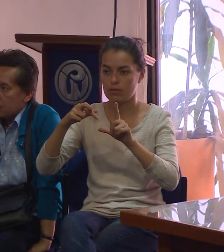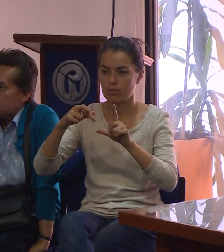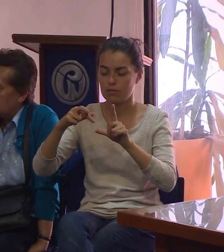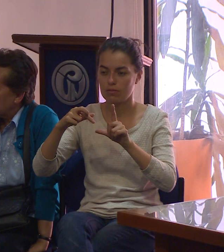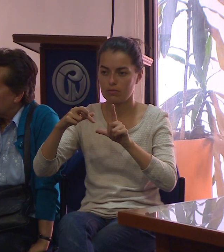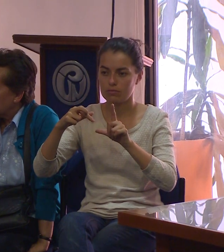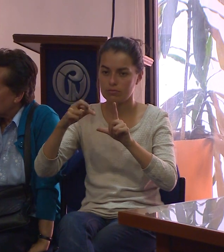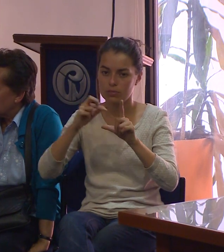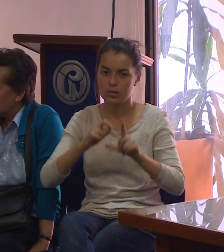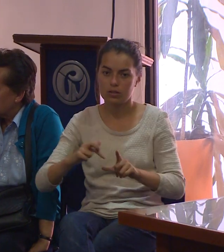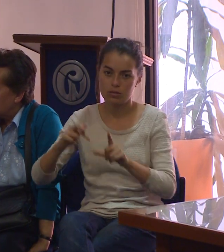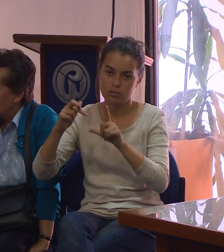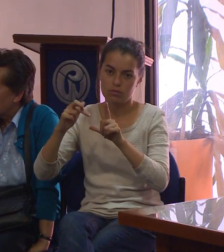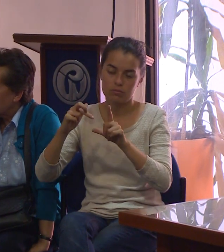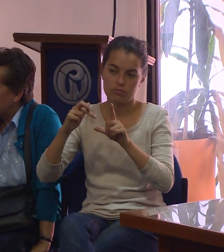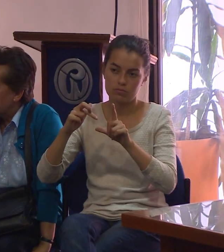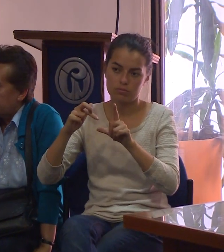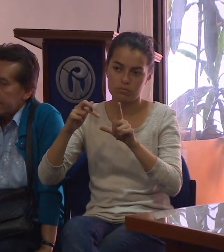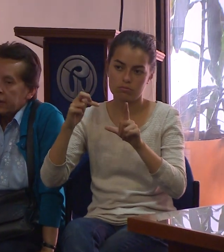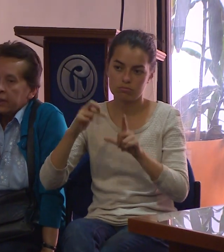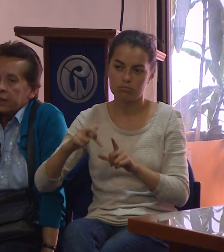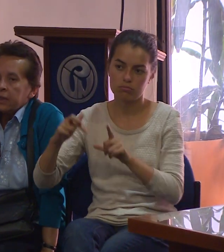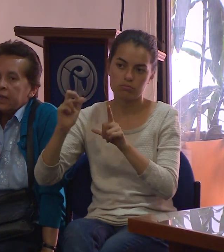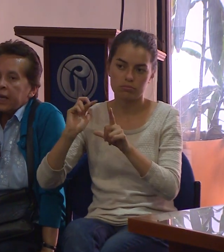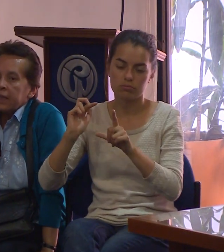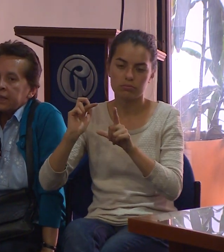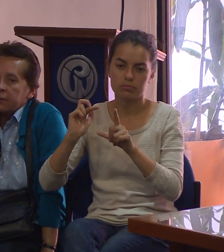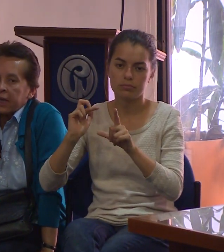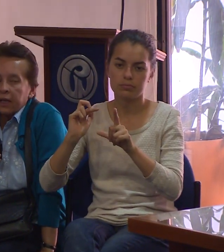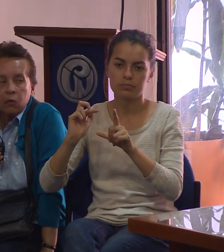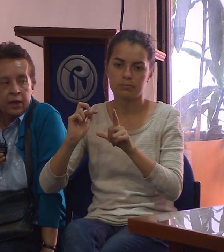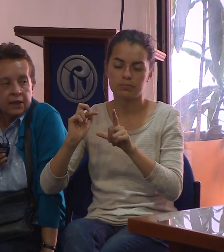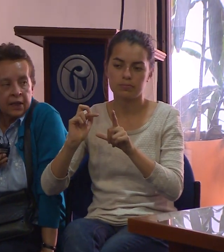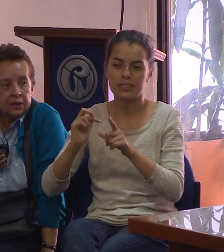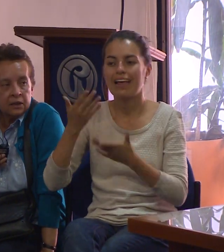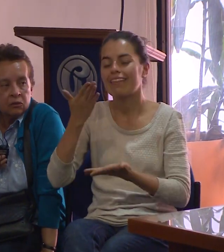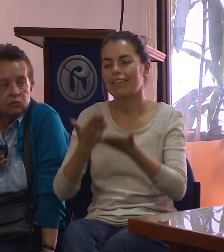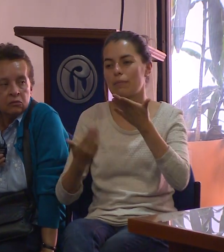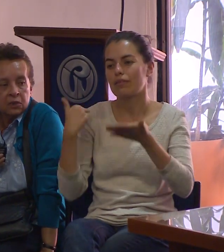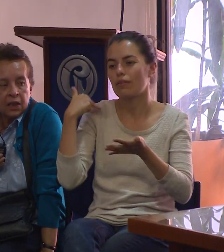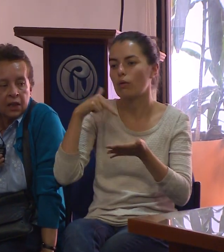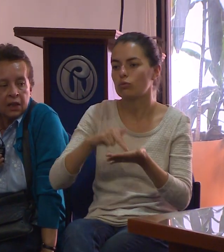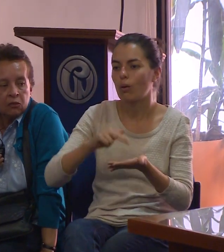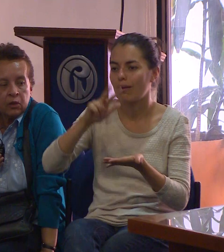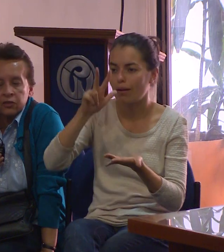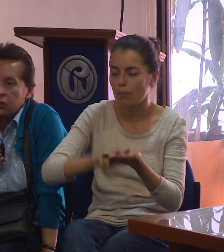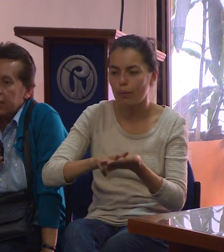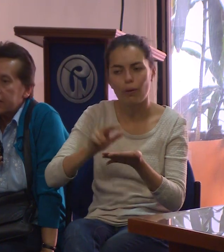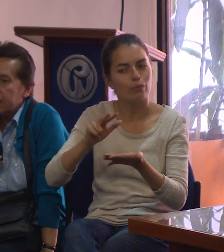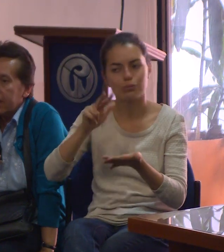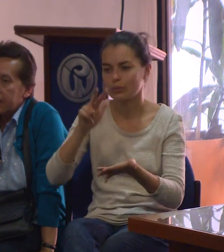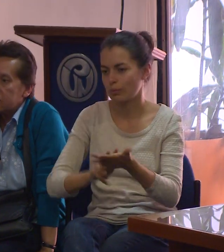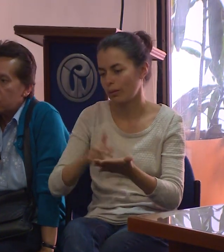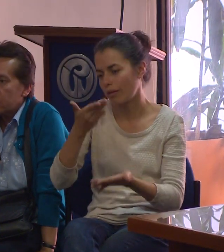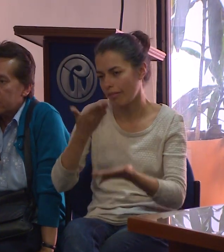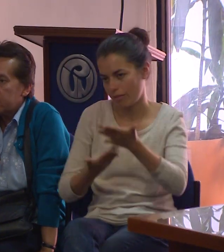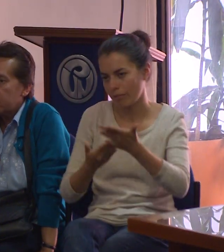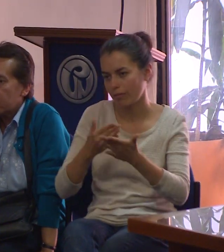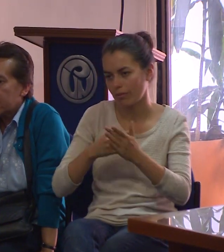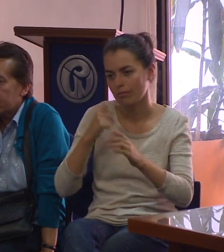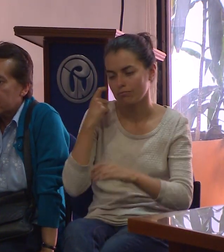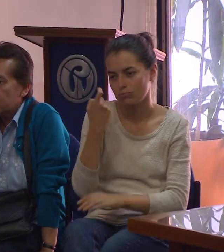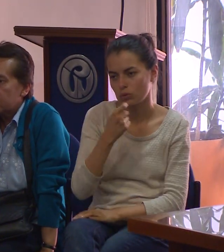valga la redundancia, por los autores. Y ahí también encuentran una cuestión que se llama